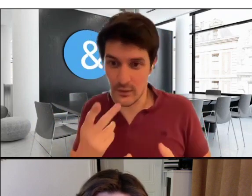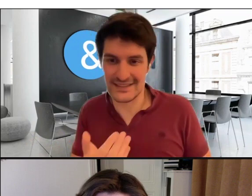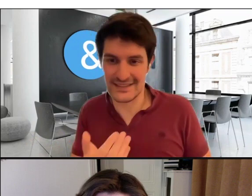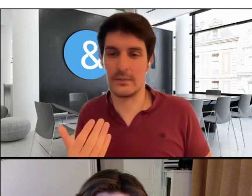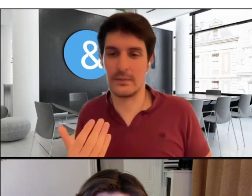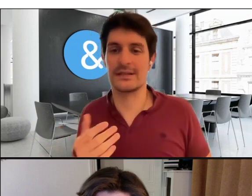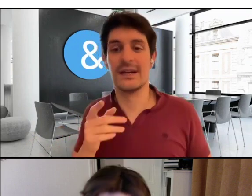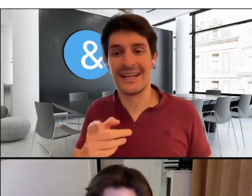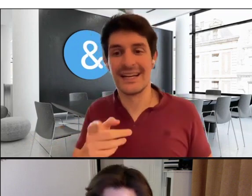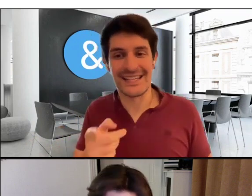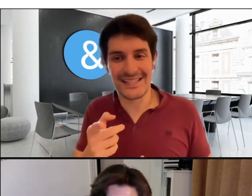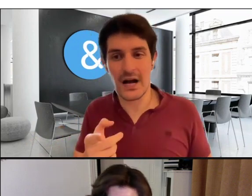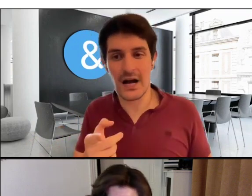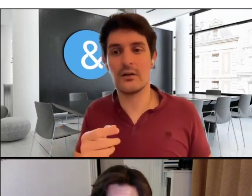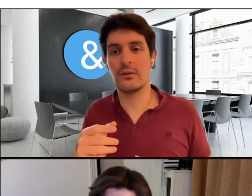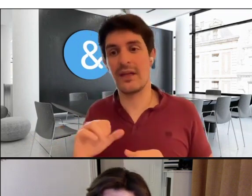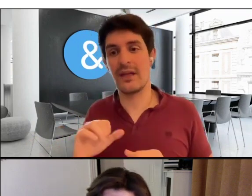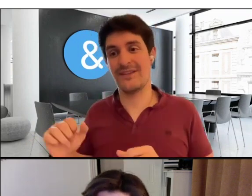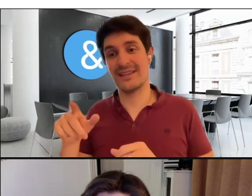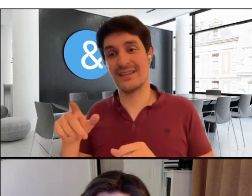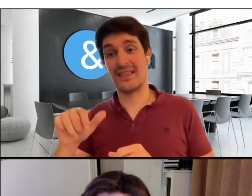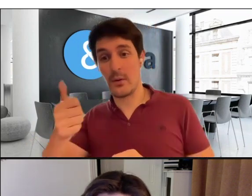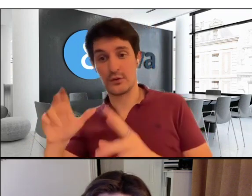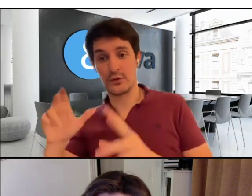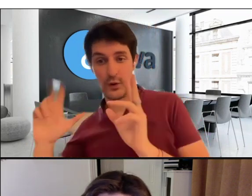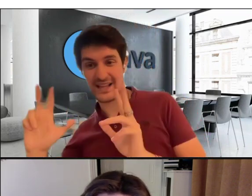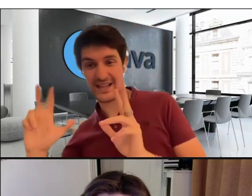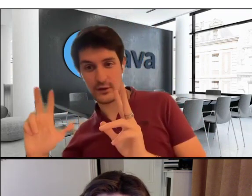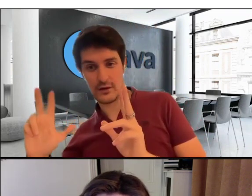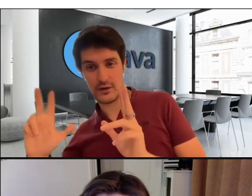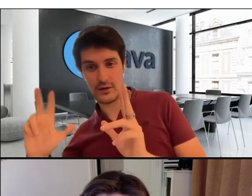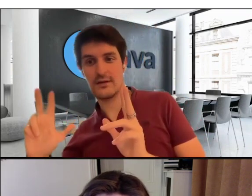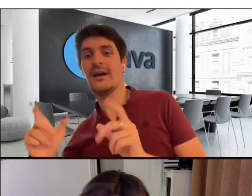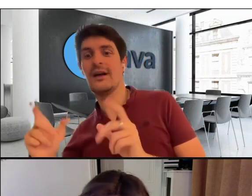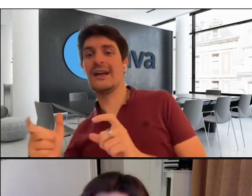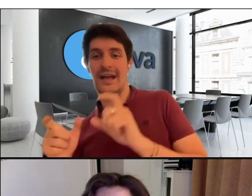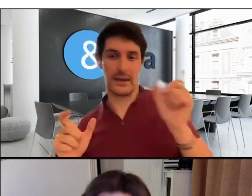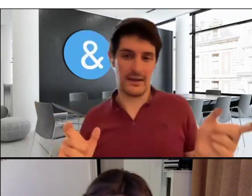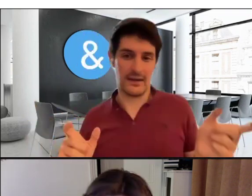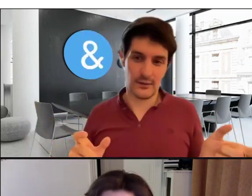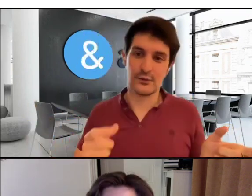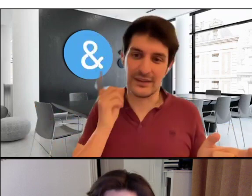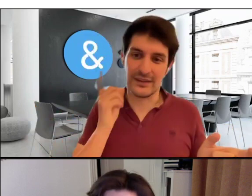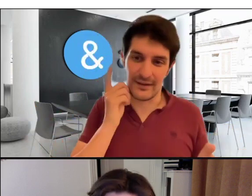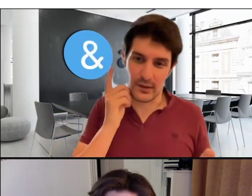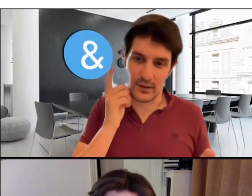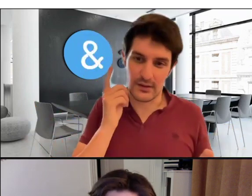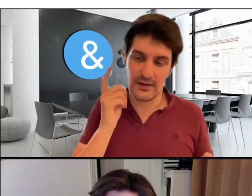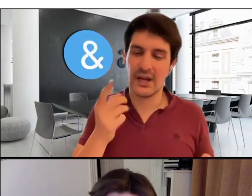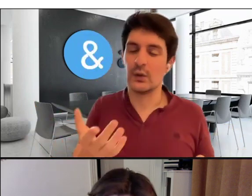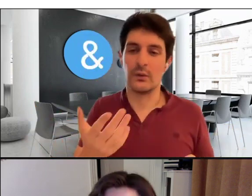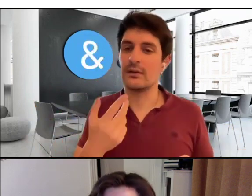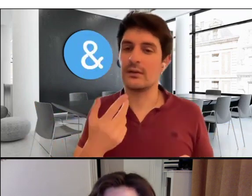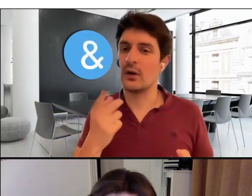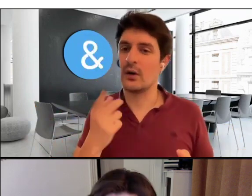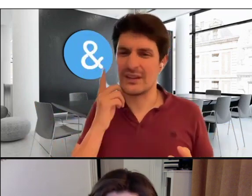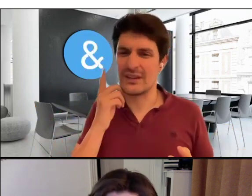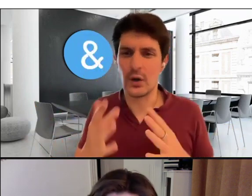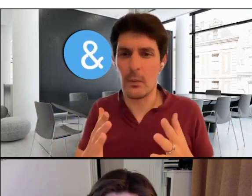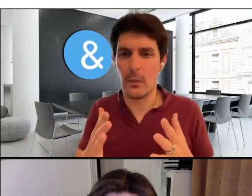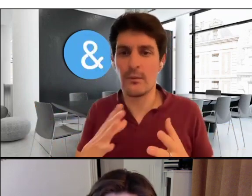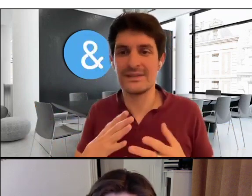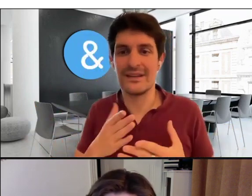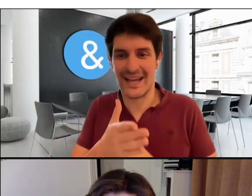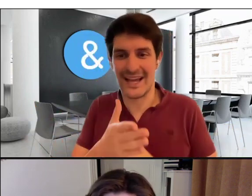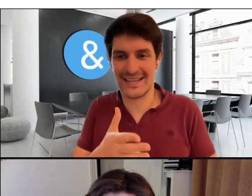passe. C'est ça, on a fait ça d'abord sur ordinateur et après sur téléphone. Donc, sur téléphone, comment vous